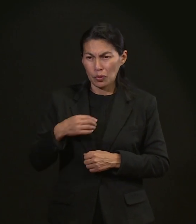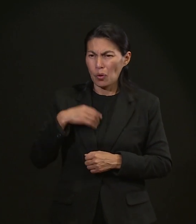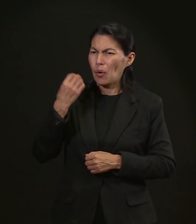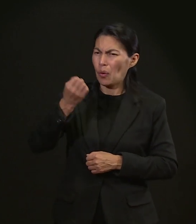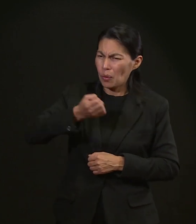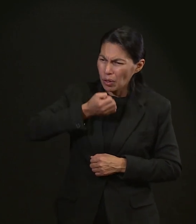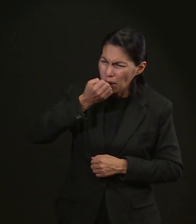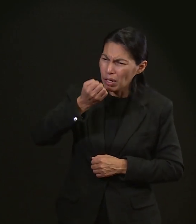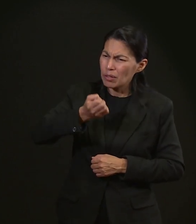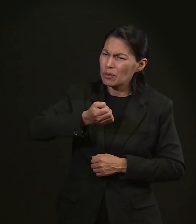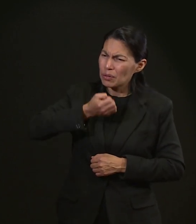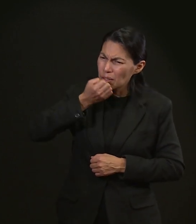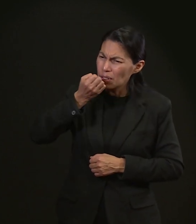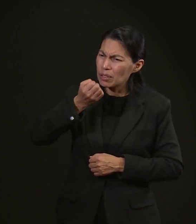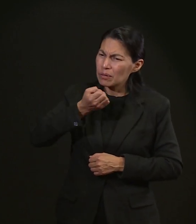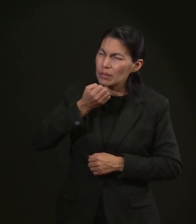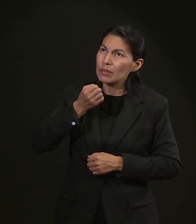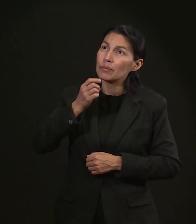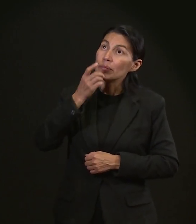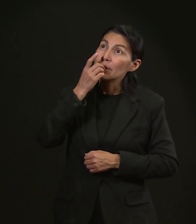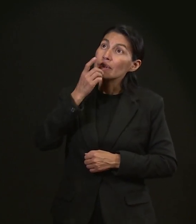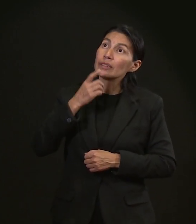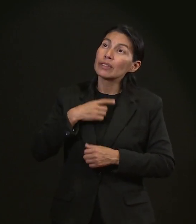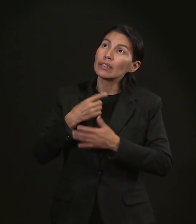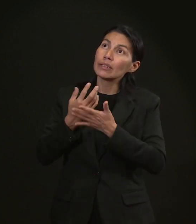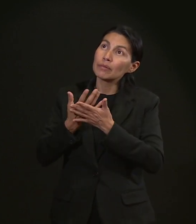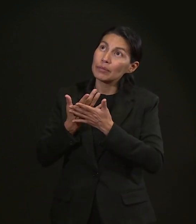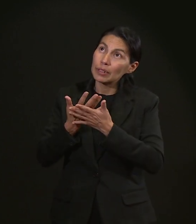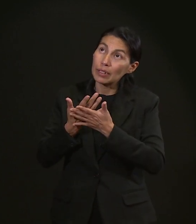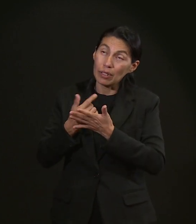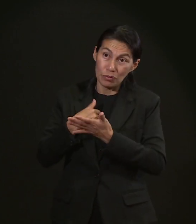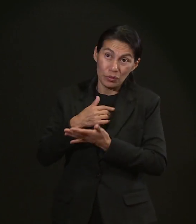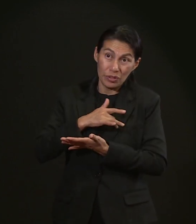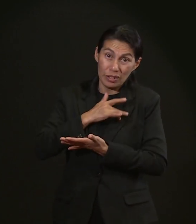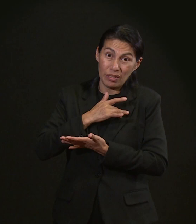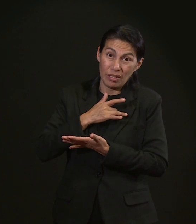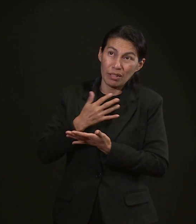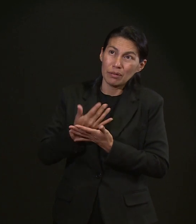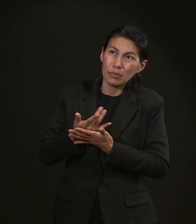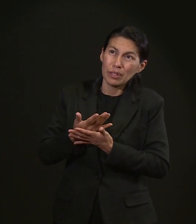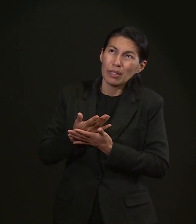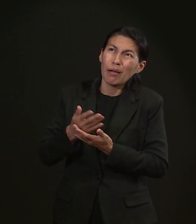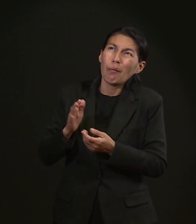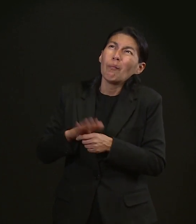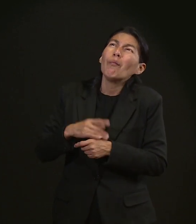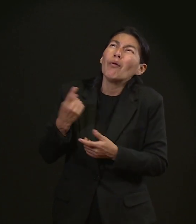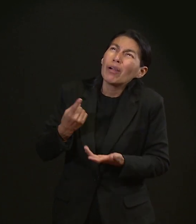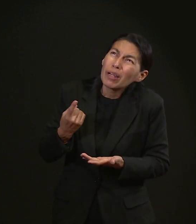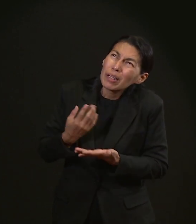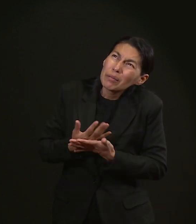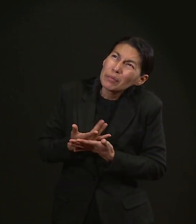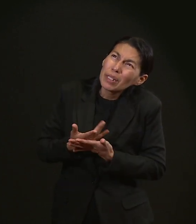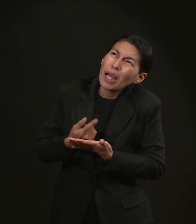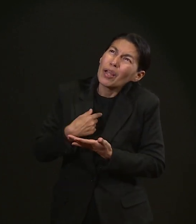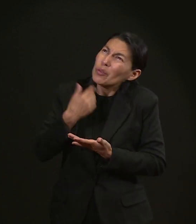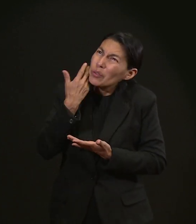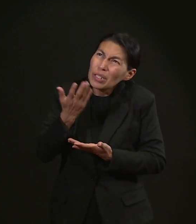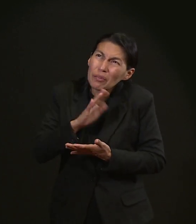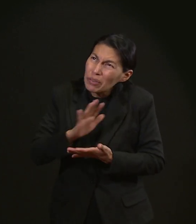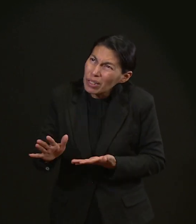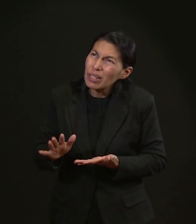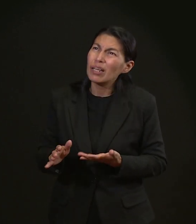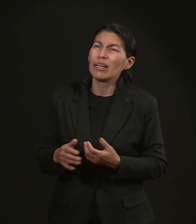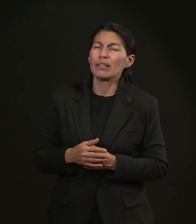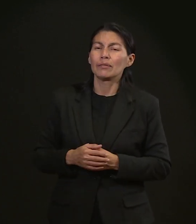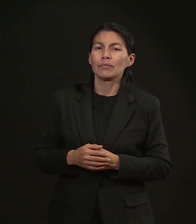y otras veces seguía orando y me decía espera yo sentía pero que voy a esperar si yo ya